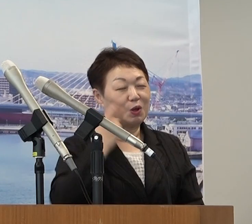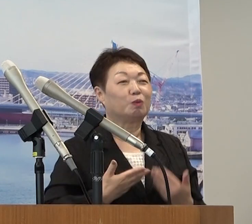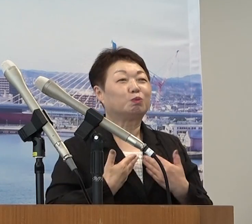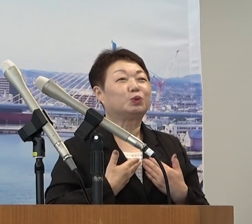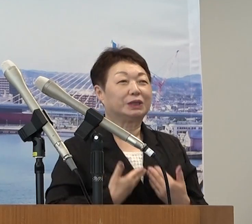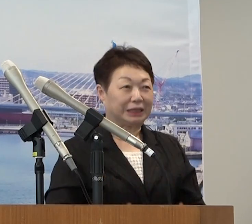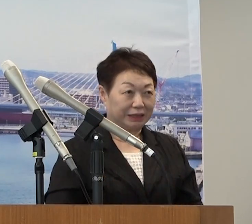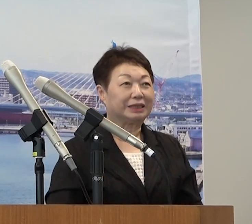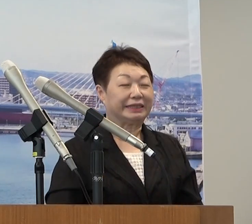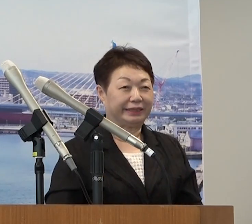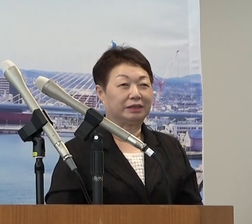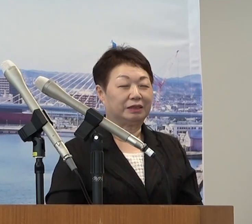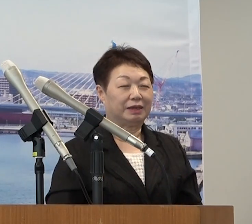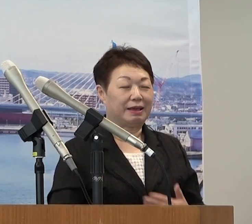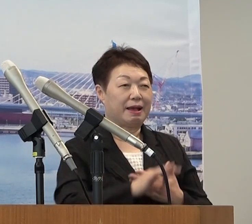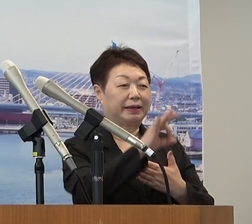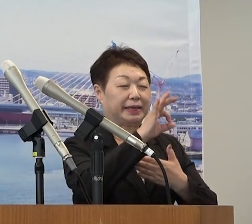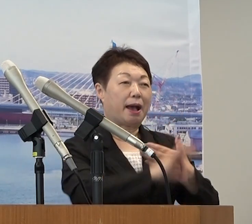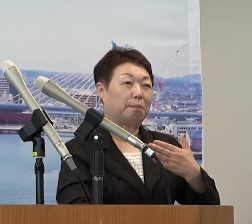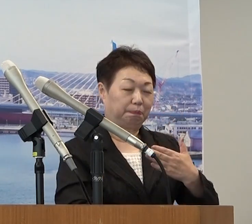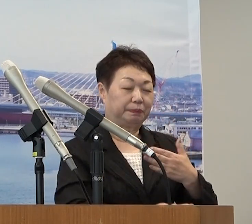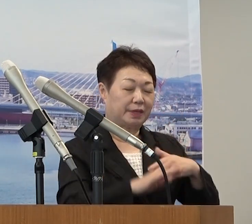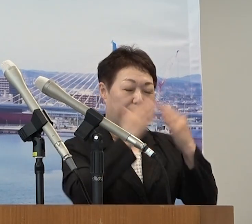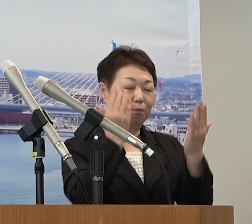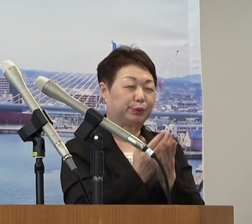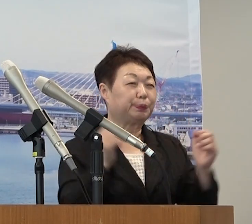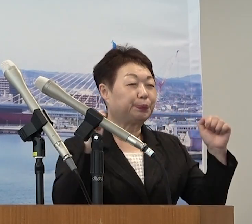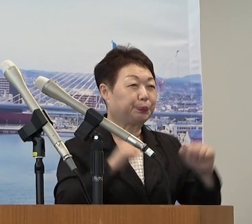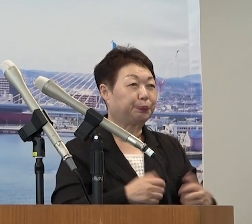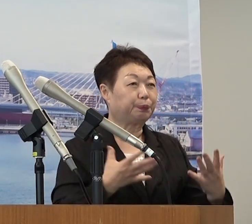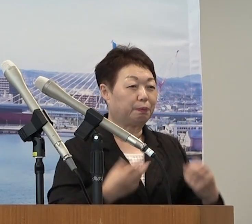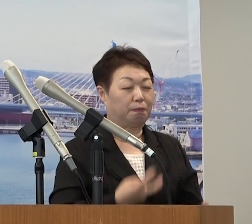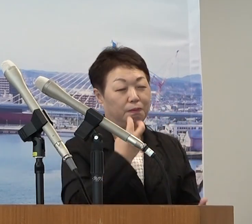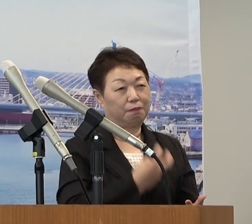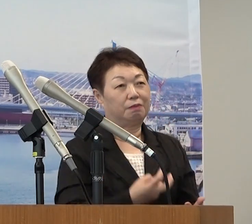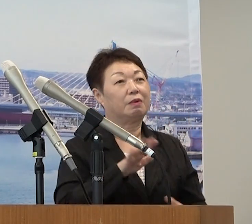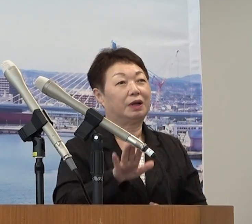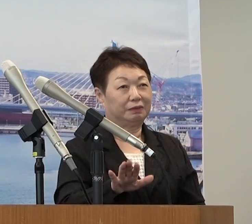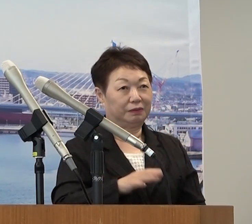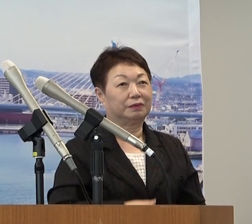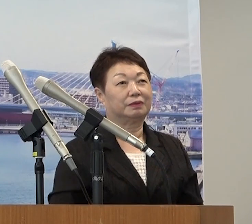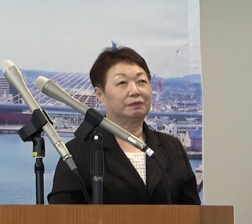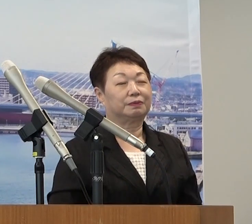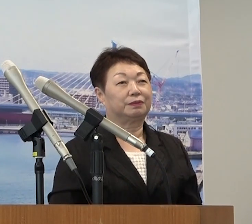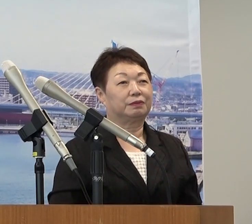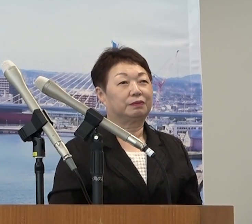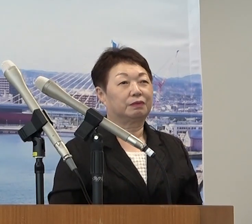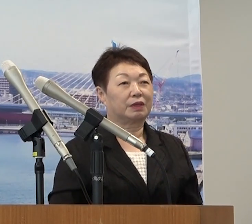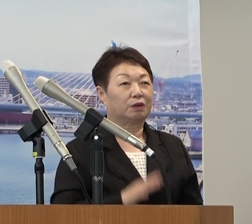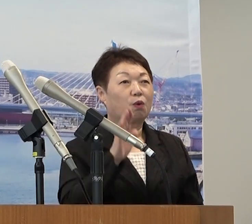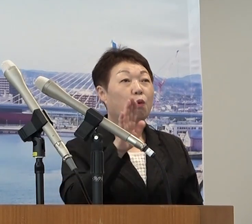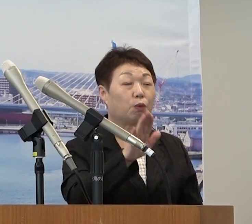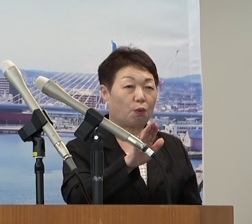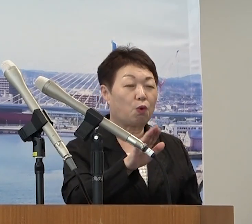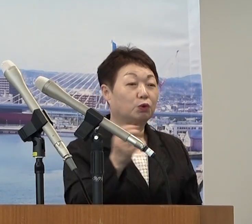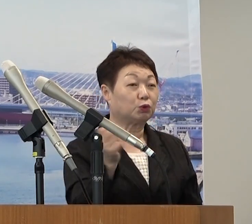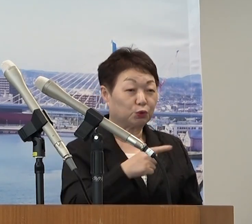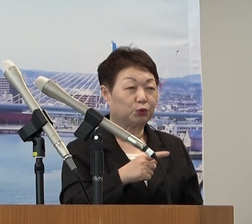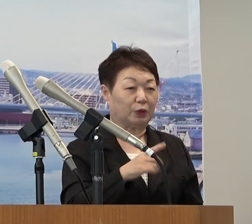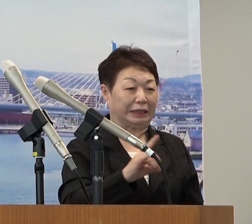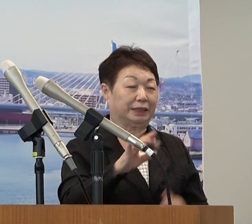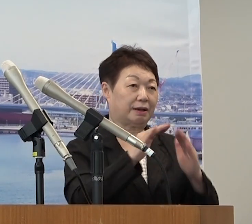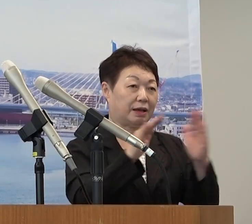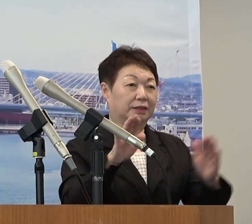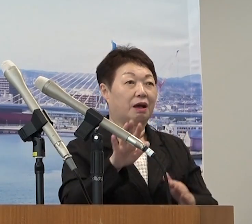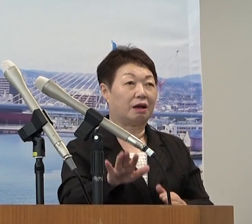にあの全議案ご承認いただけたということで、安堵しております。でまた今後またすぐ議会が